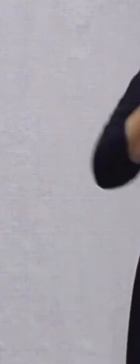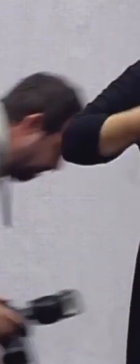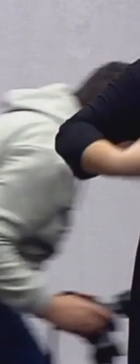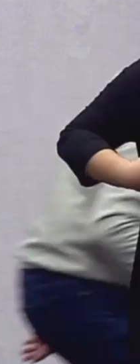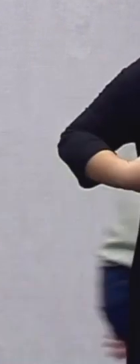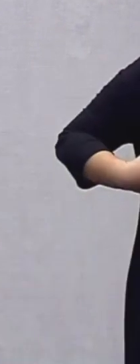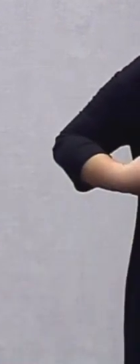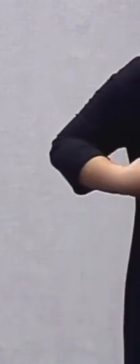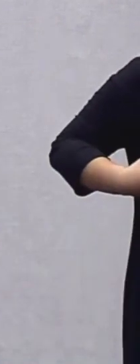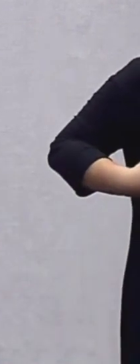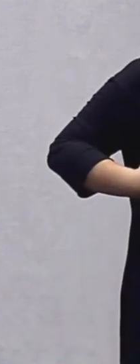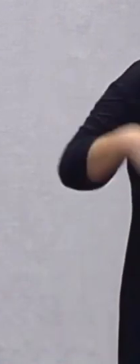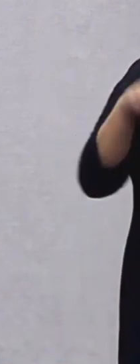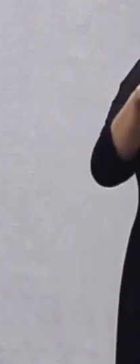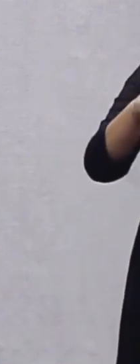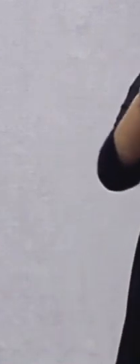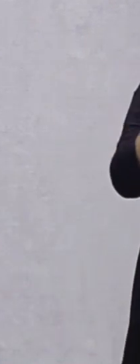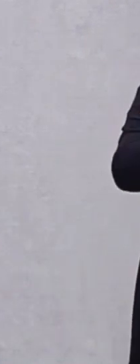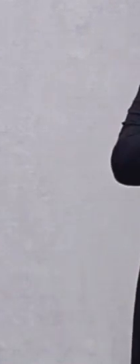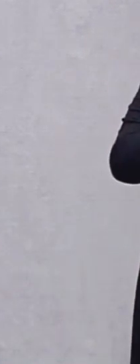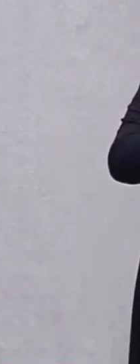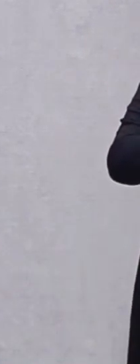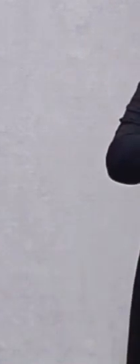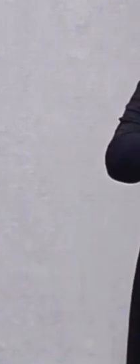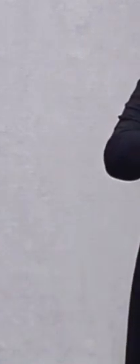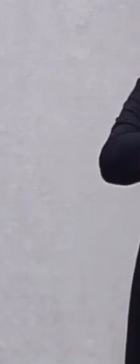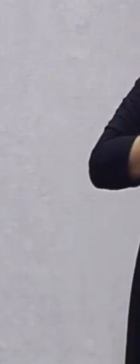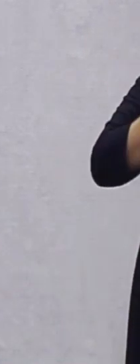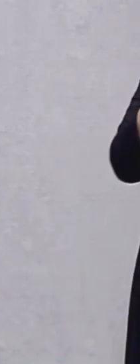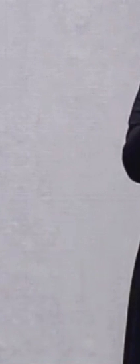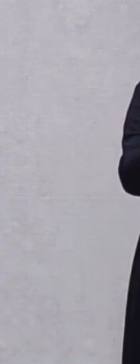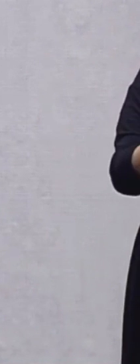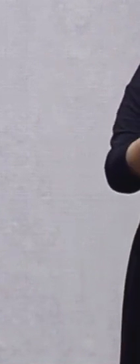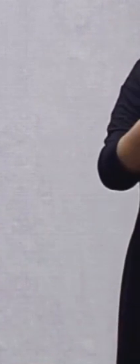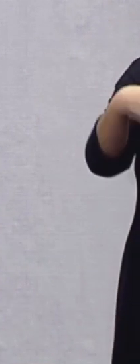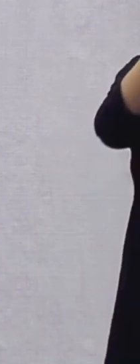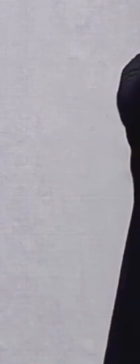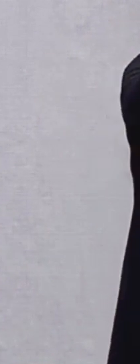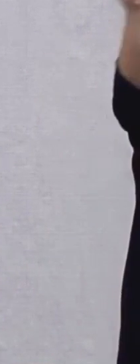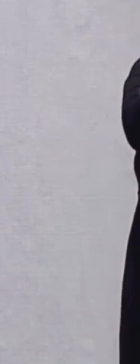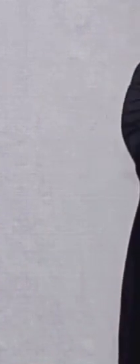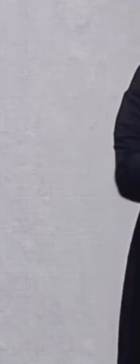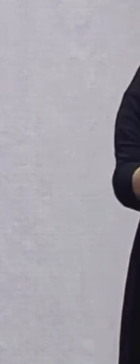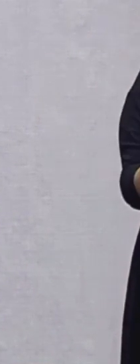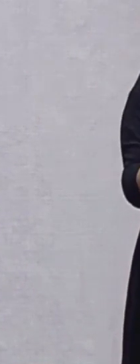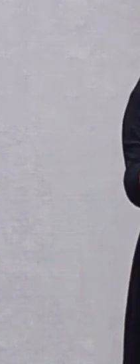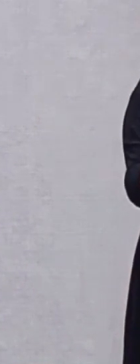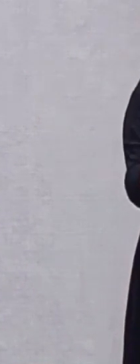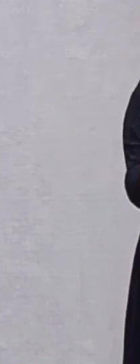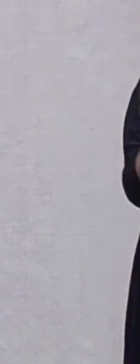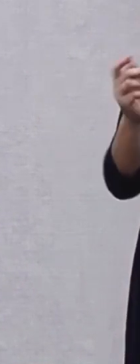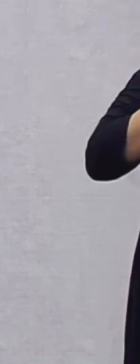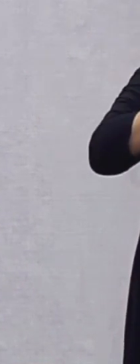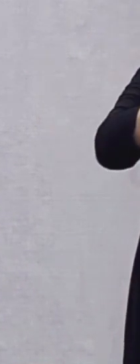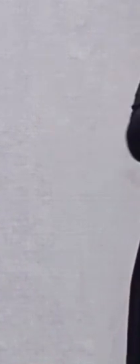Δήμου. Αυτή η συνάντηση έδωσε εκπληκτικά αποτελέσματα. Έκανε περήφανη